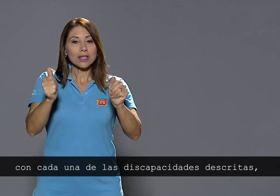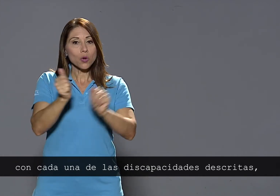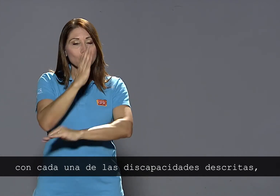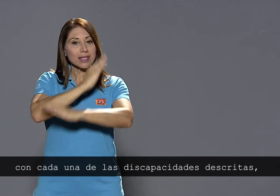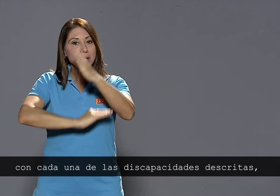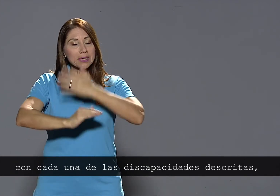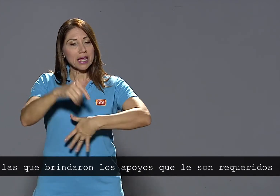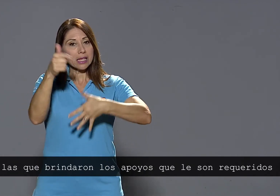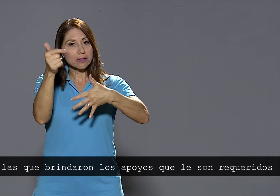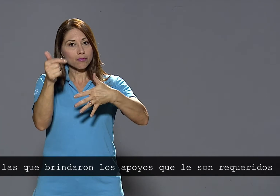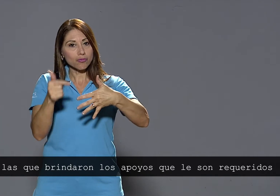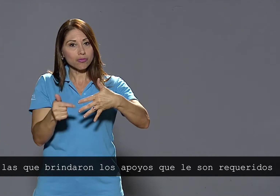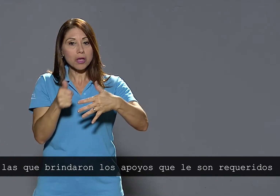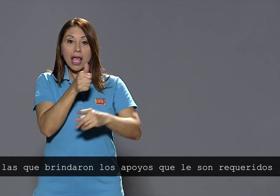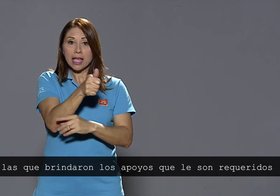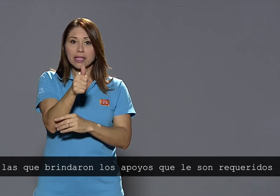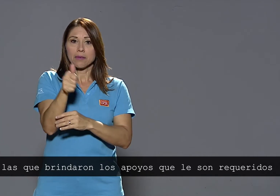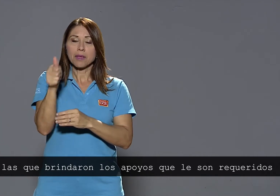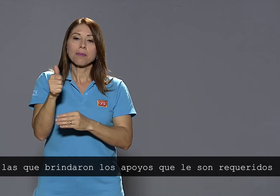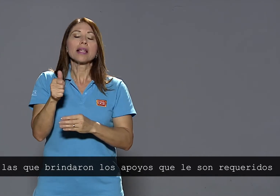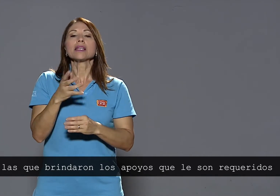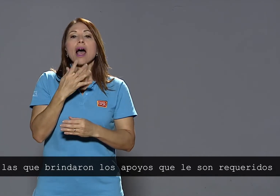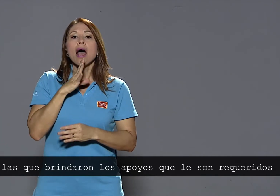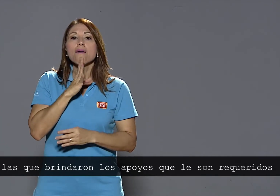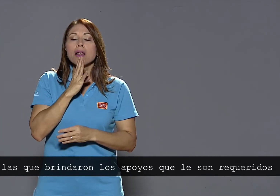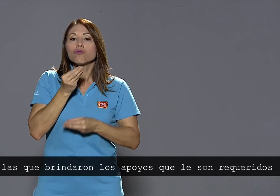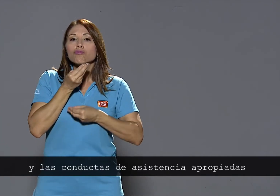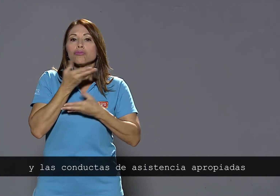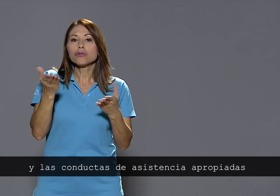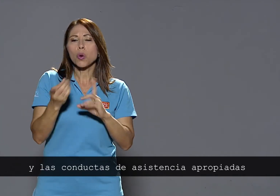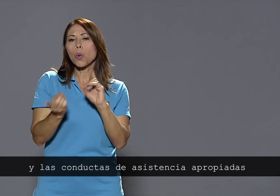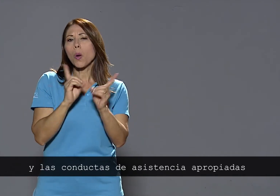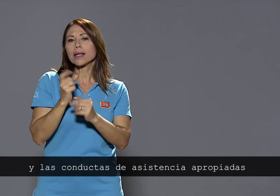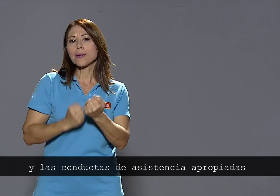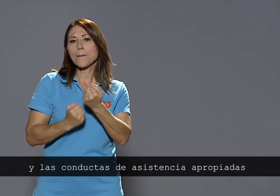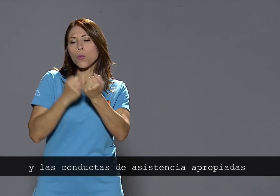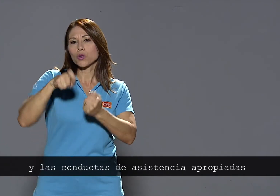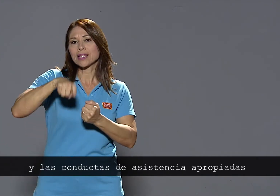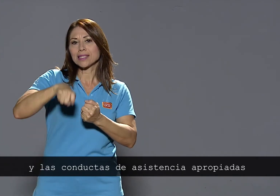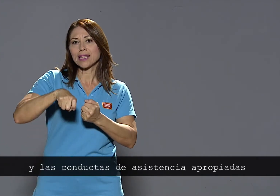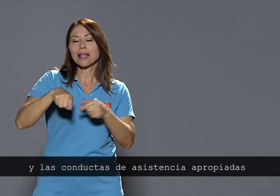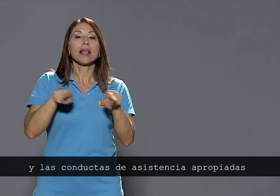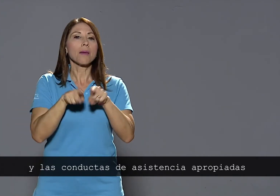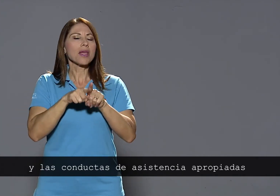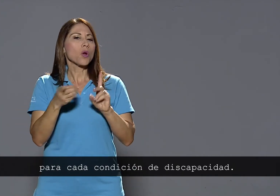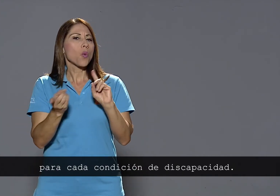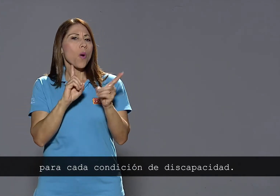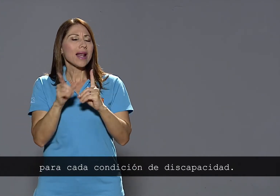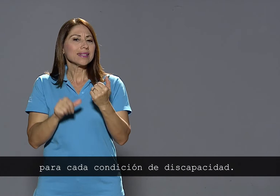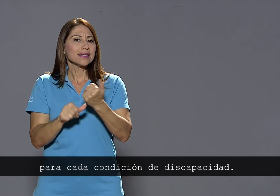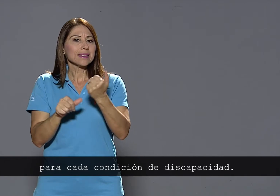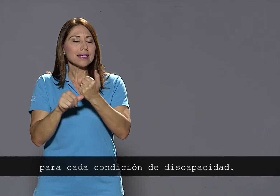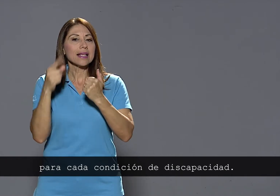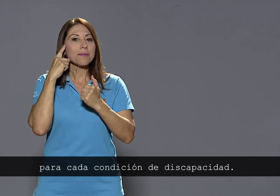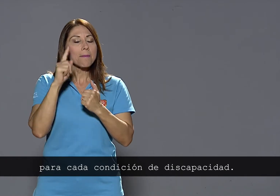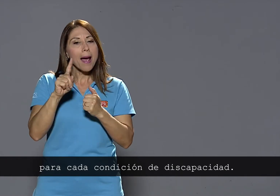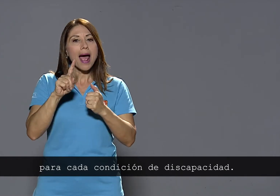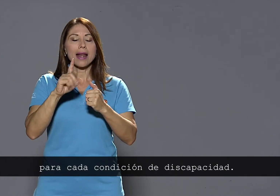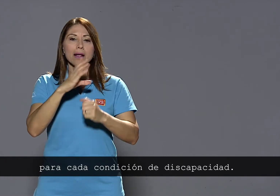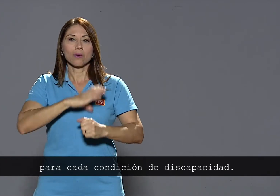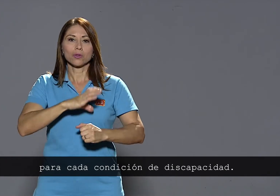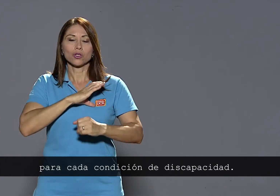discapacidades descritas, las que brindaron los apoyos que les son requeridos y las conductas de asistencia apropiadas para cada condición